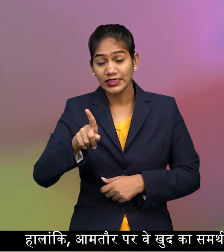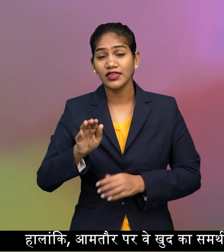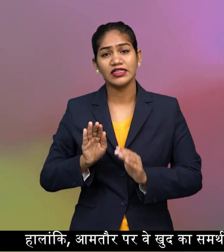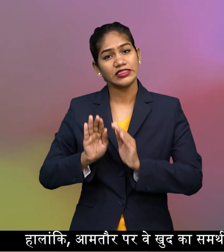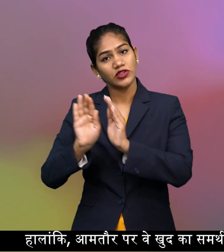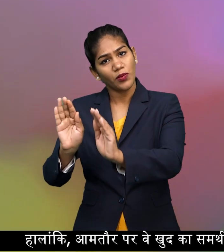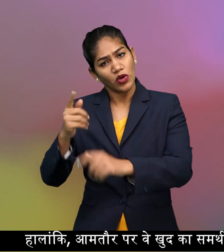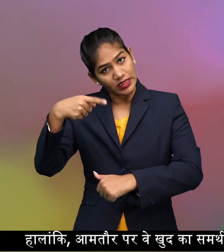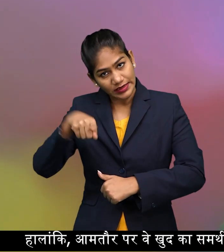करते हैं।